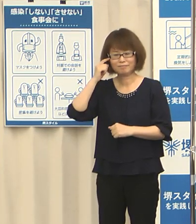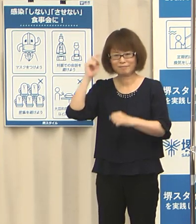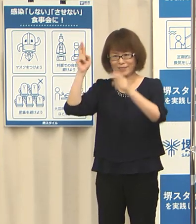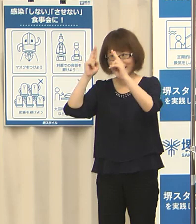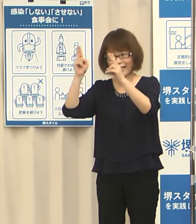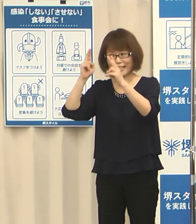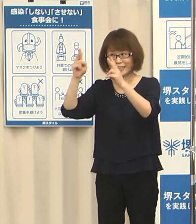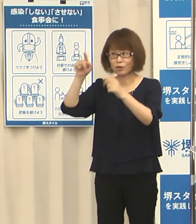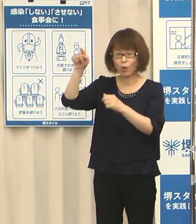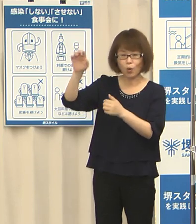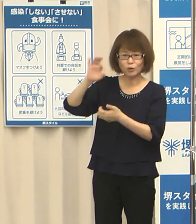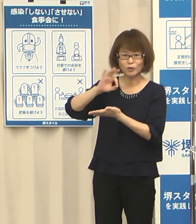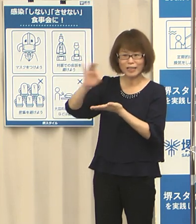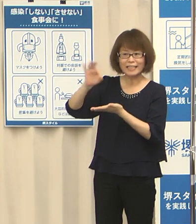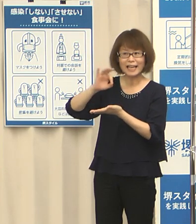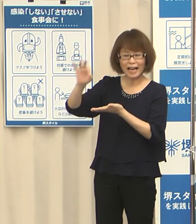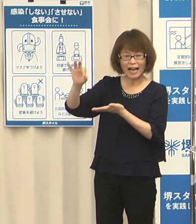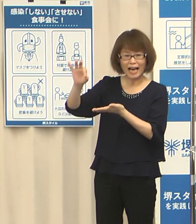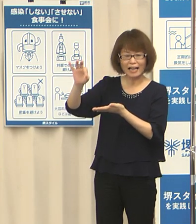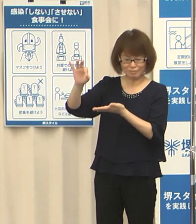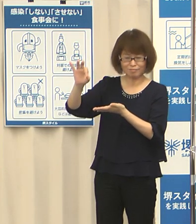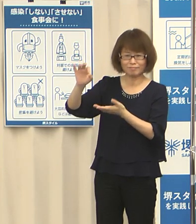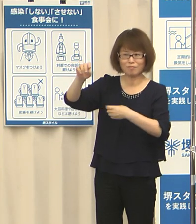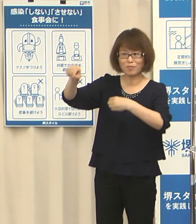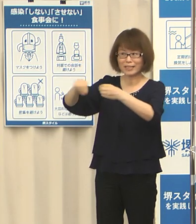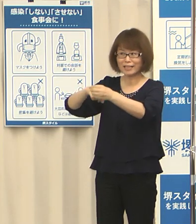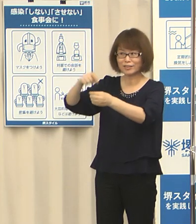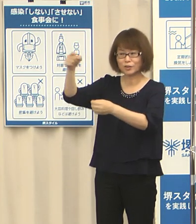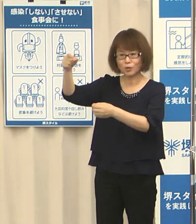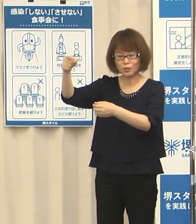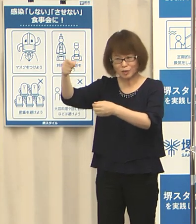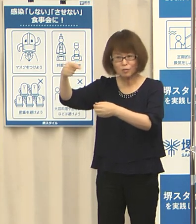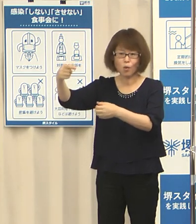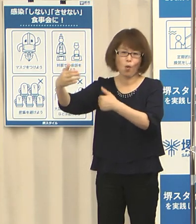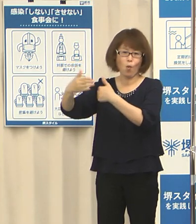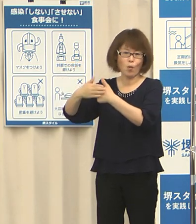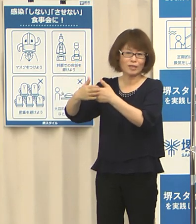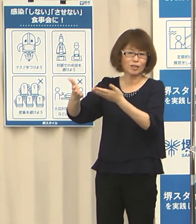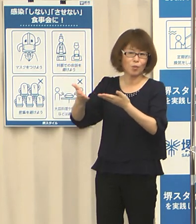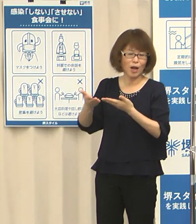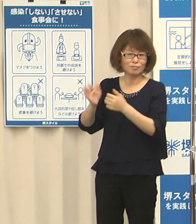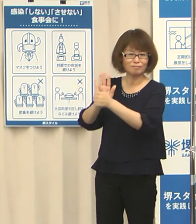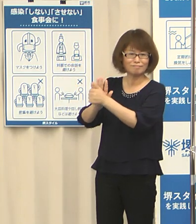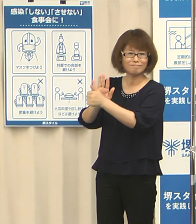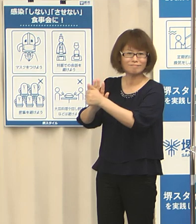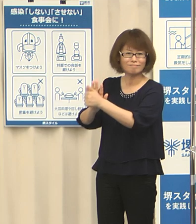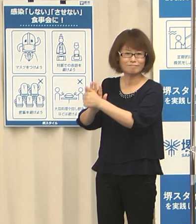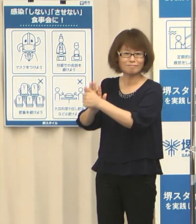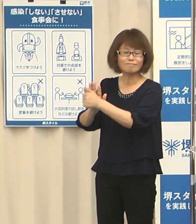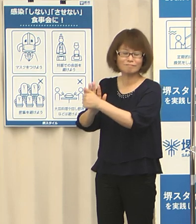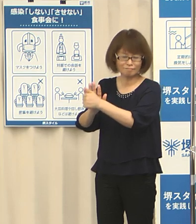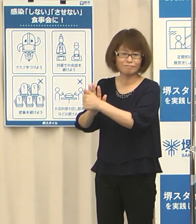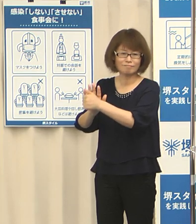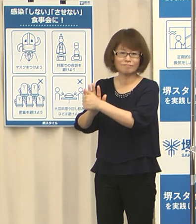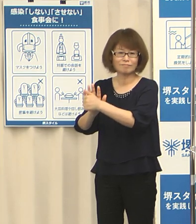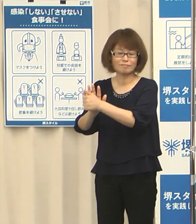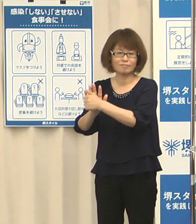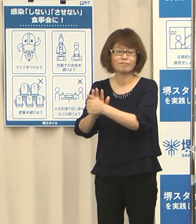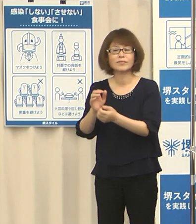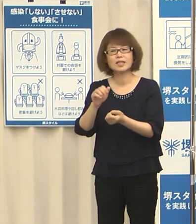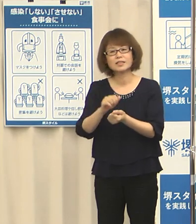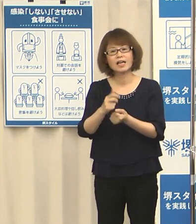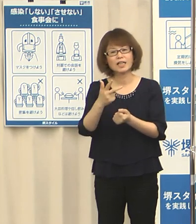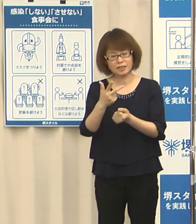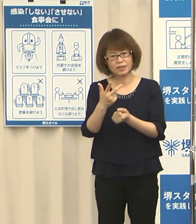に行政が民間企業にもサポートをできる、堺市が持つ例えば人口